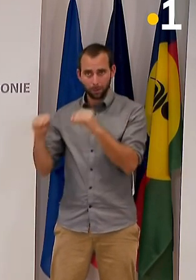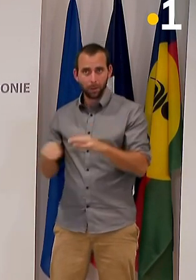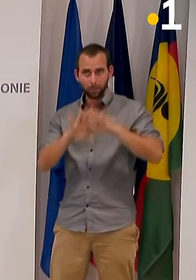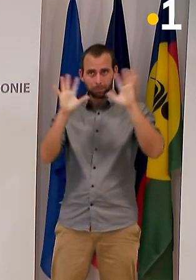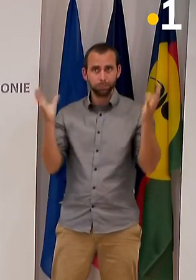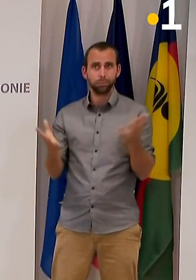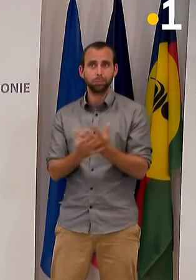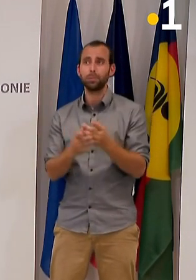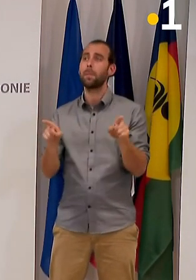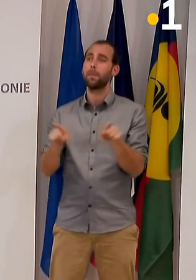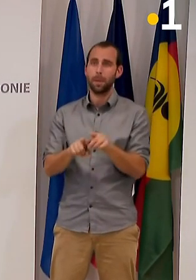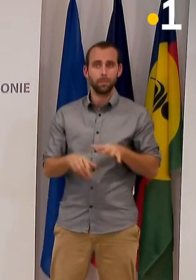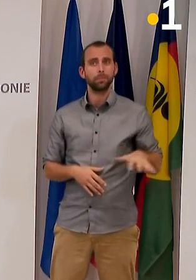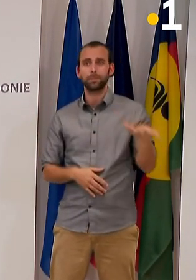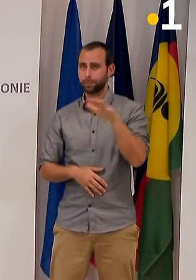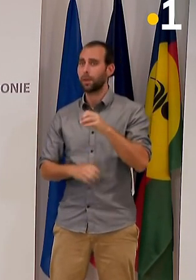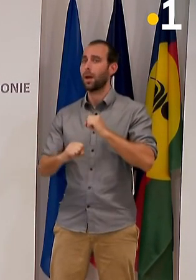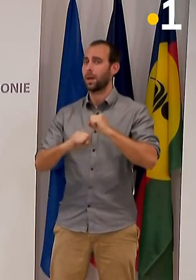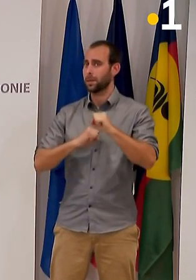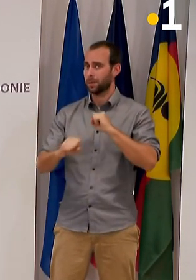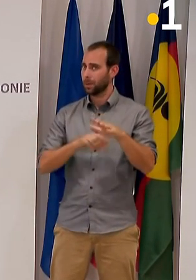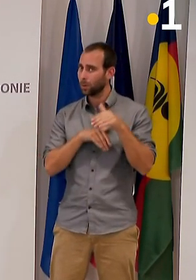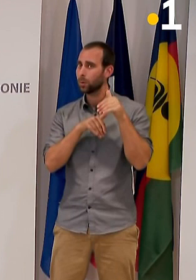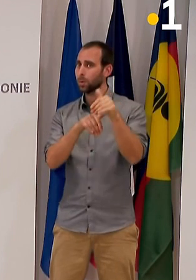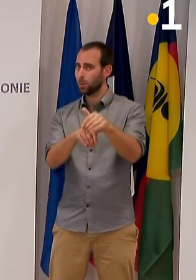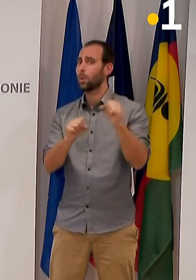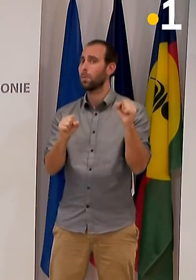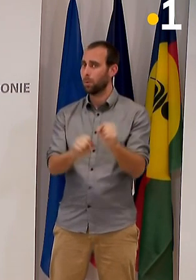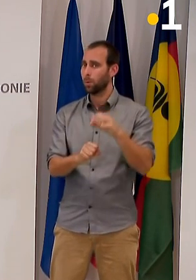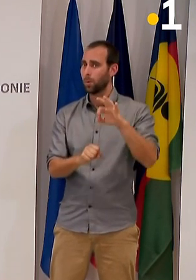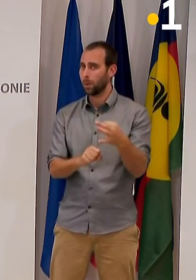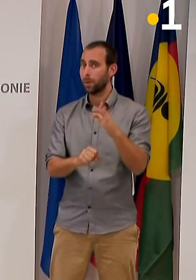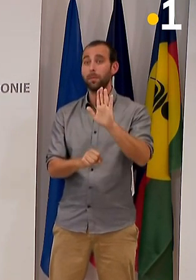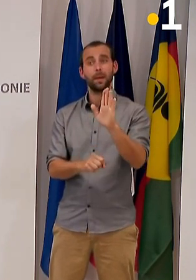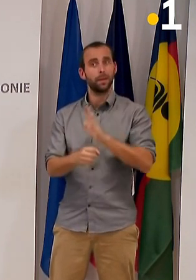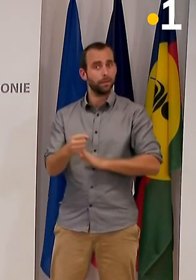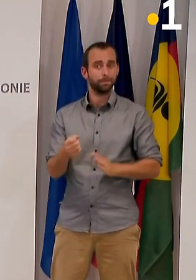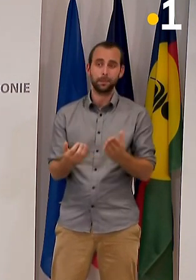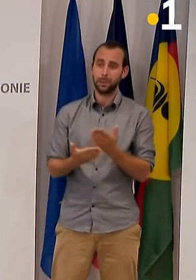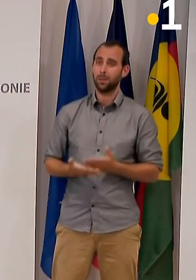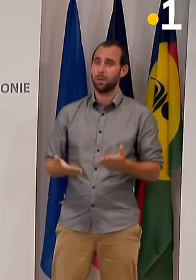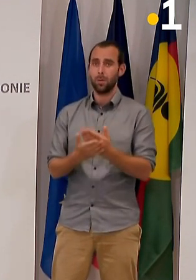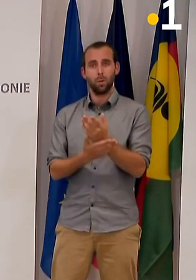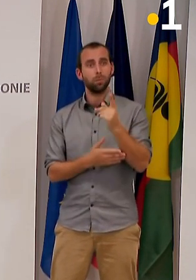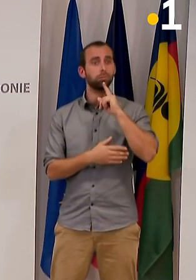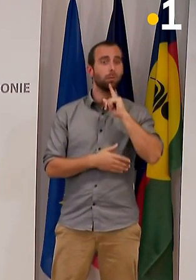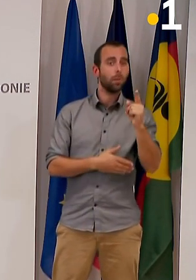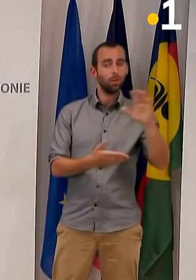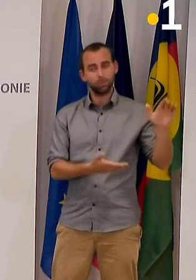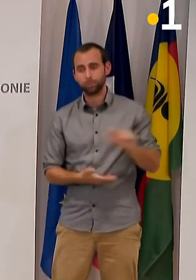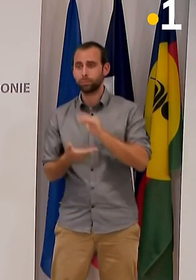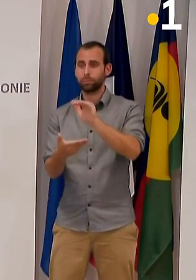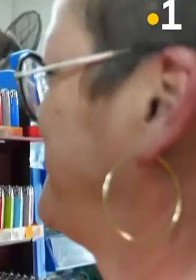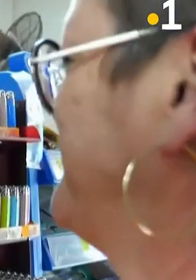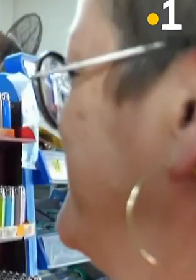commerces, peuvent continuer leur activité sur la base exclusivement de retrait de commandes ou de livraison. Dans